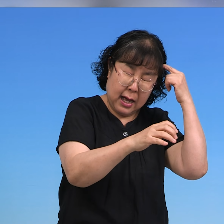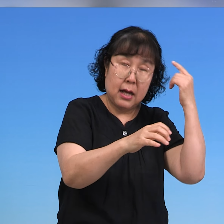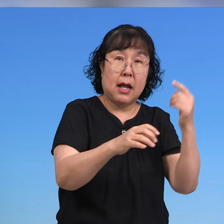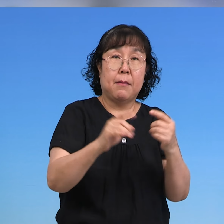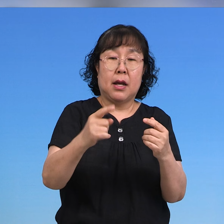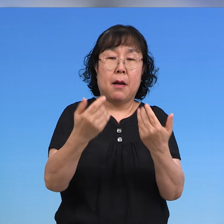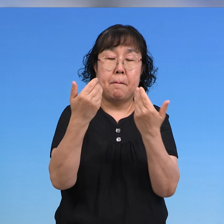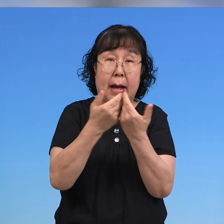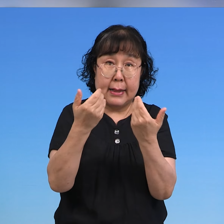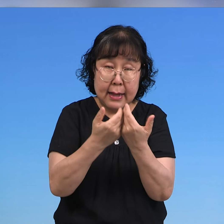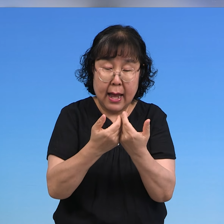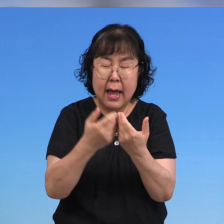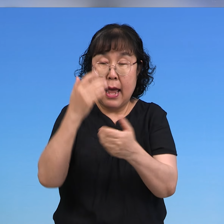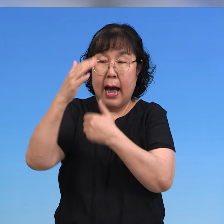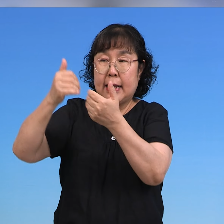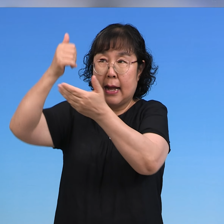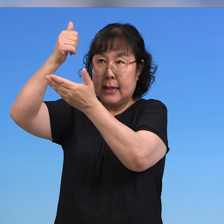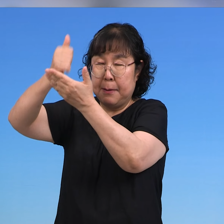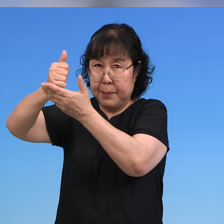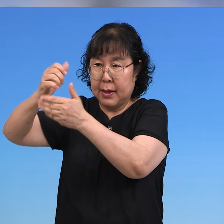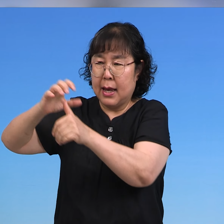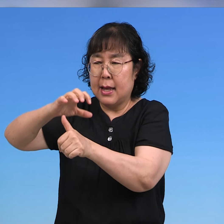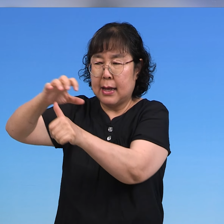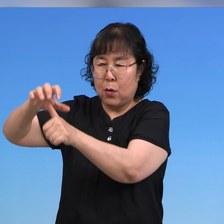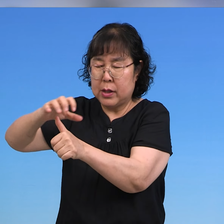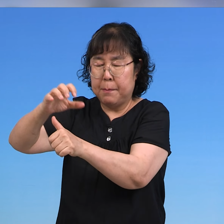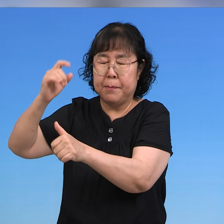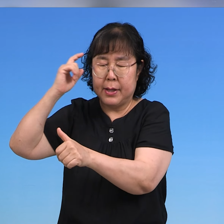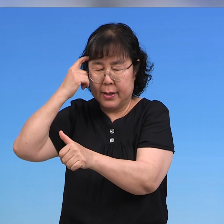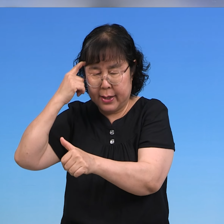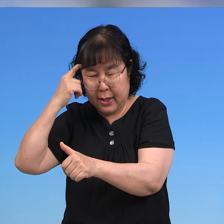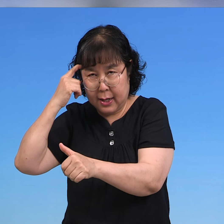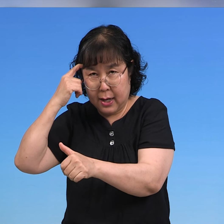게 하나님께 사로잡힌 상상력.